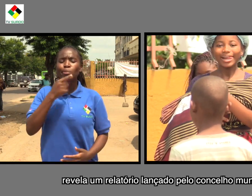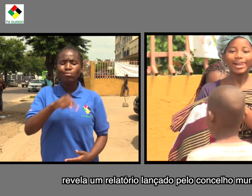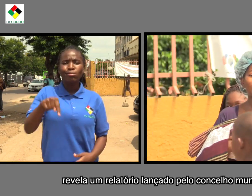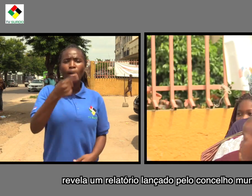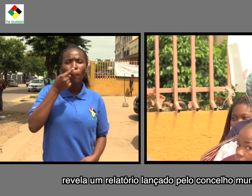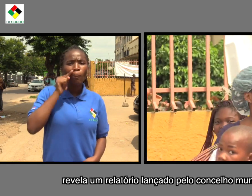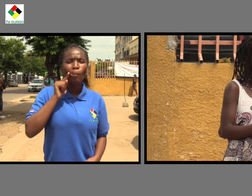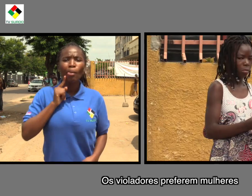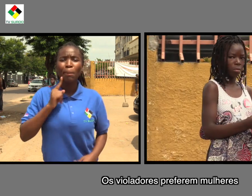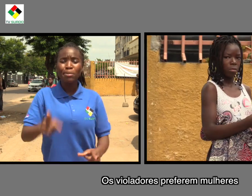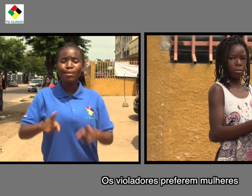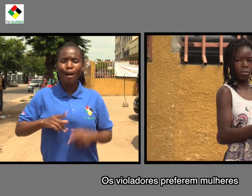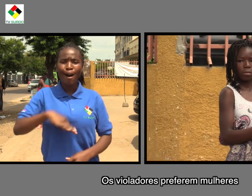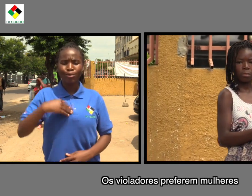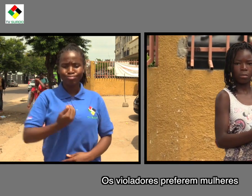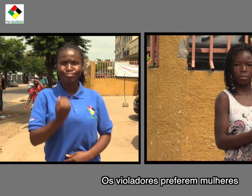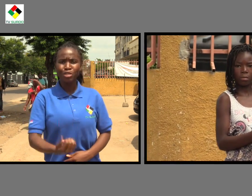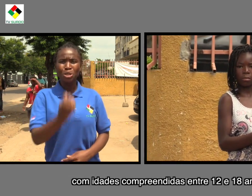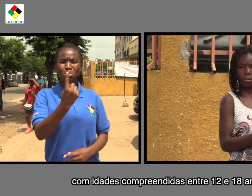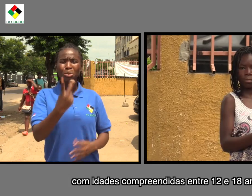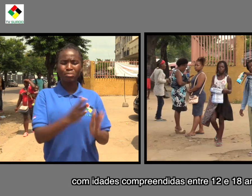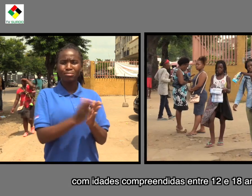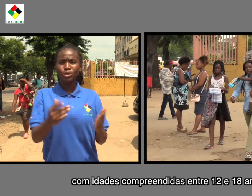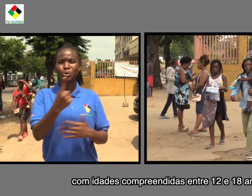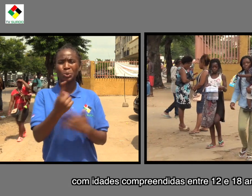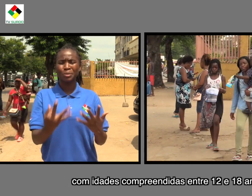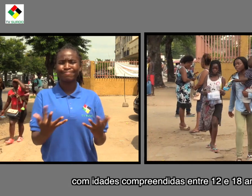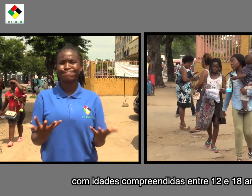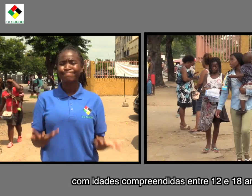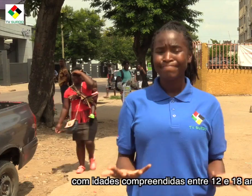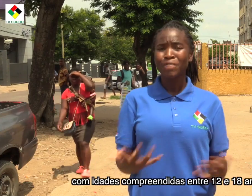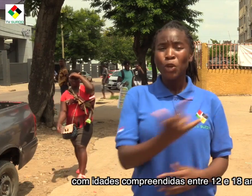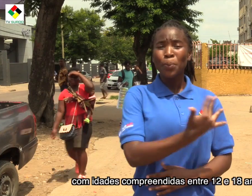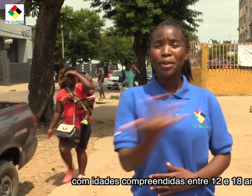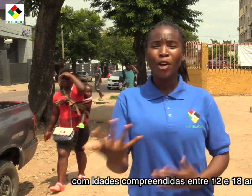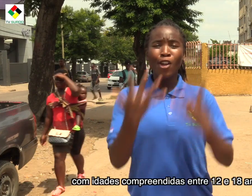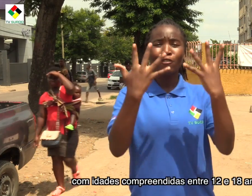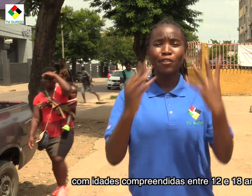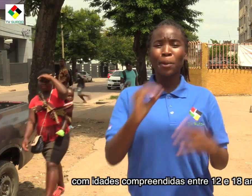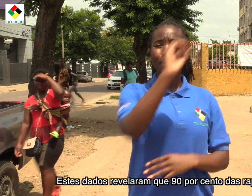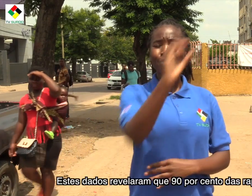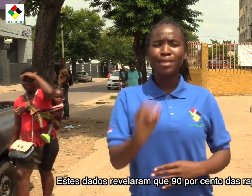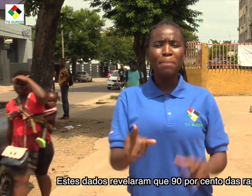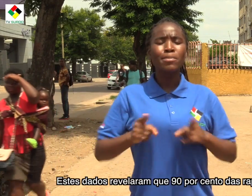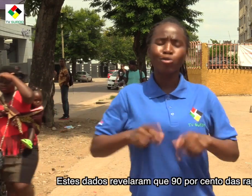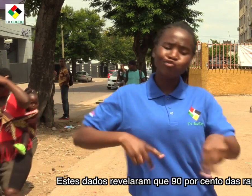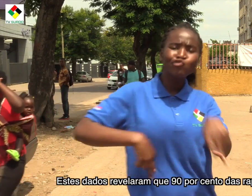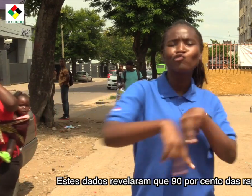Conselho Municipal. Os violadores preferem mulheres com idades compreendidas entre 12 e 18 anos. Estes dados revelam que